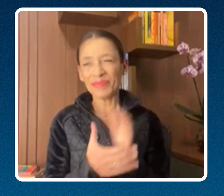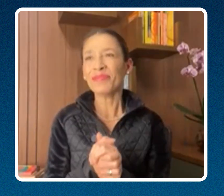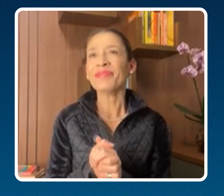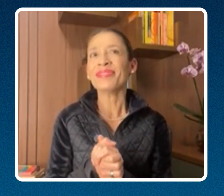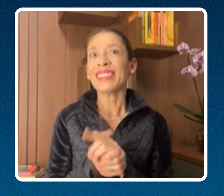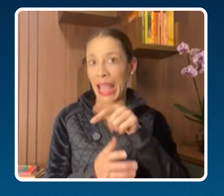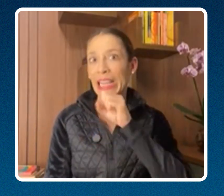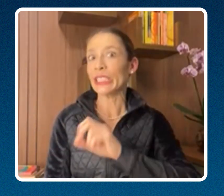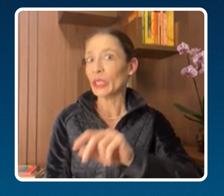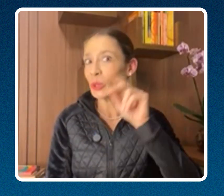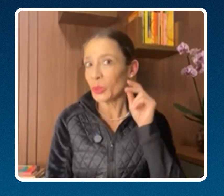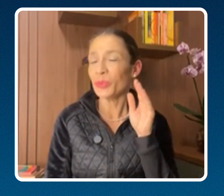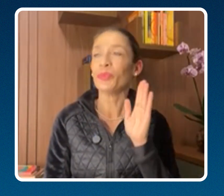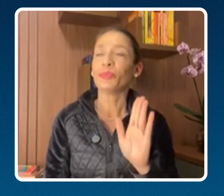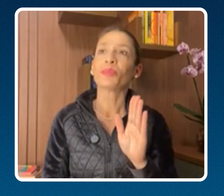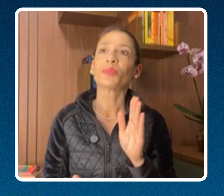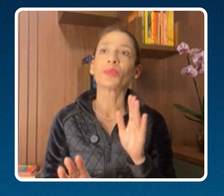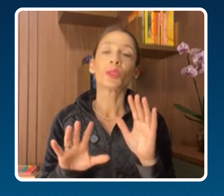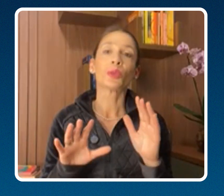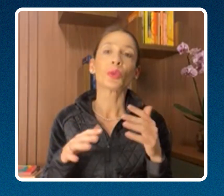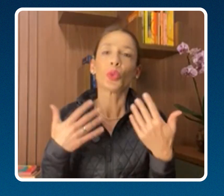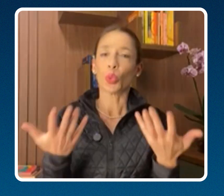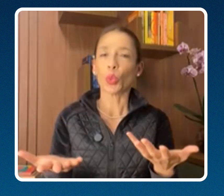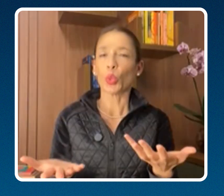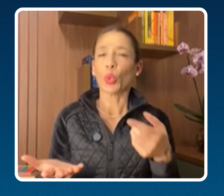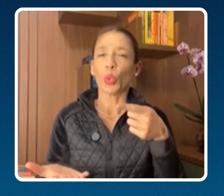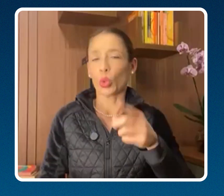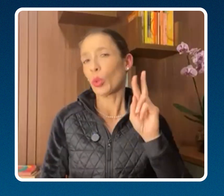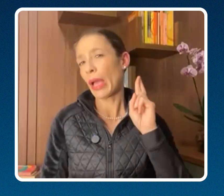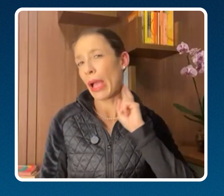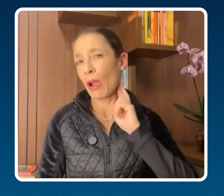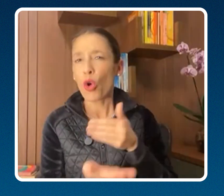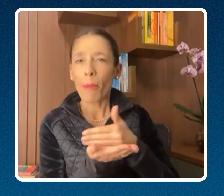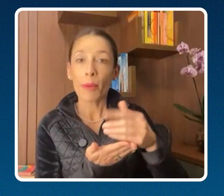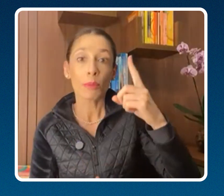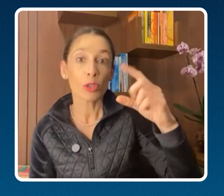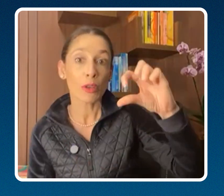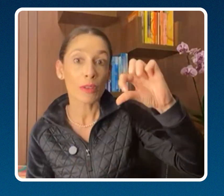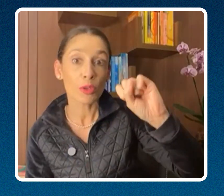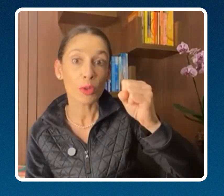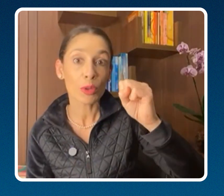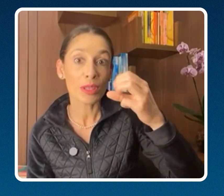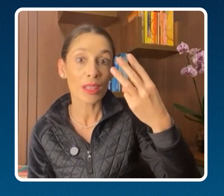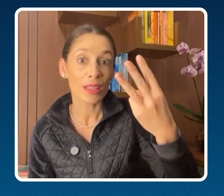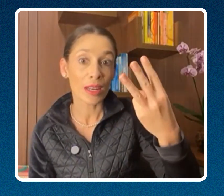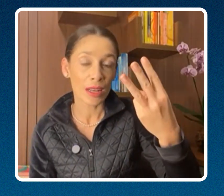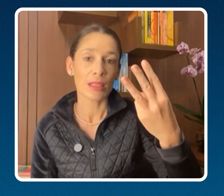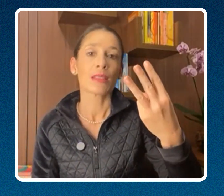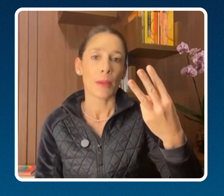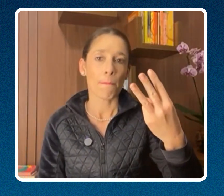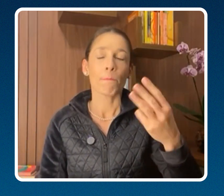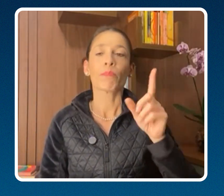quando eu comecei, foi acho que 1983 mais ou menos, passava